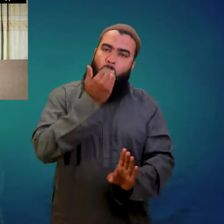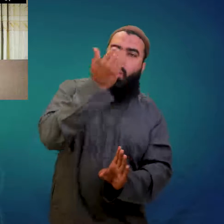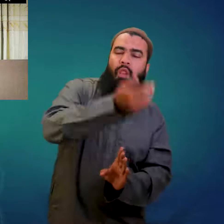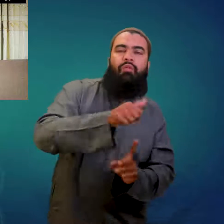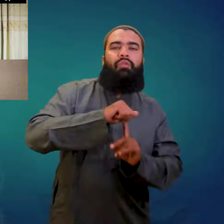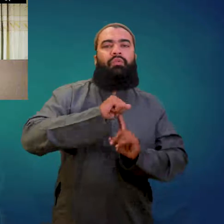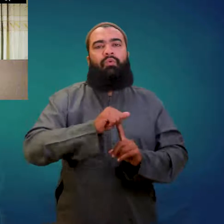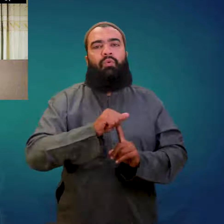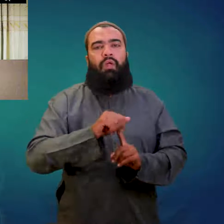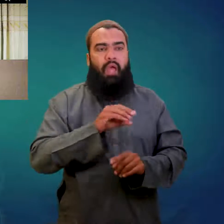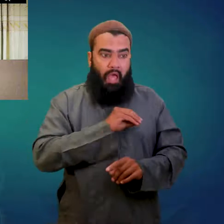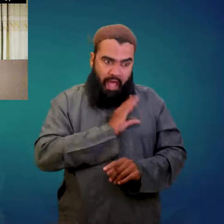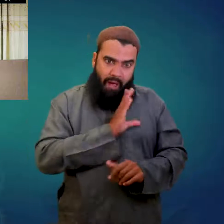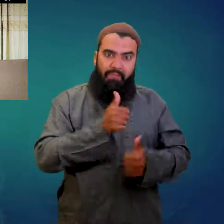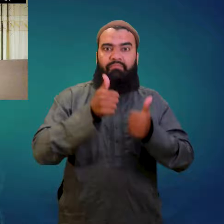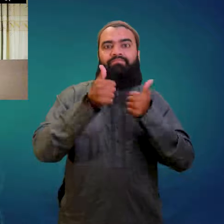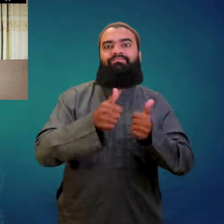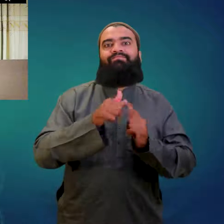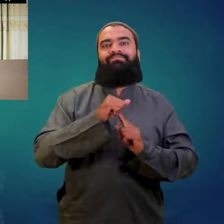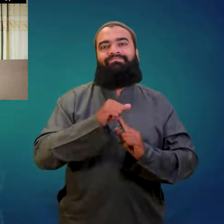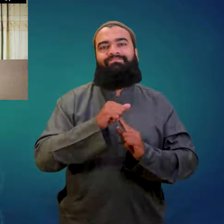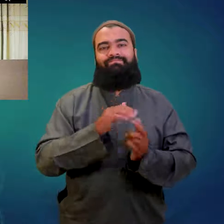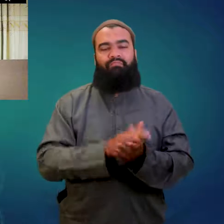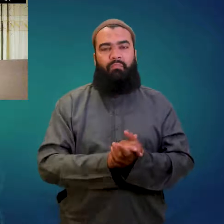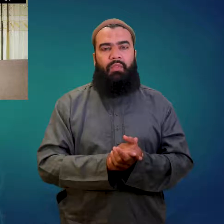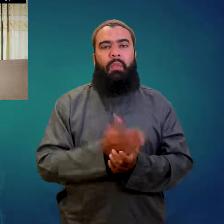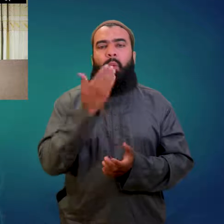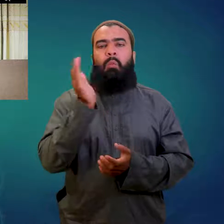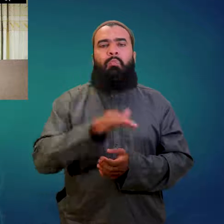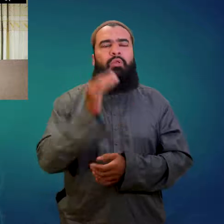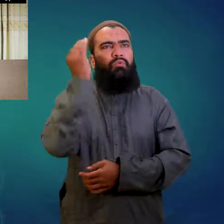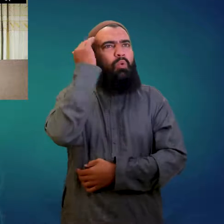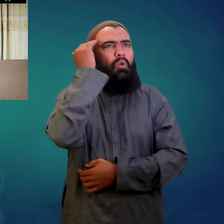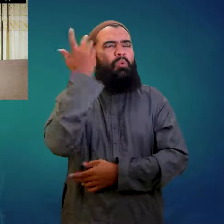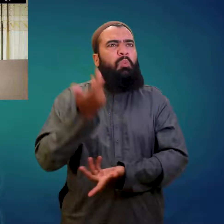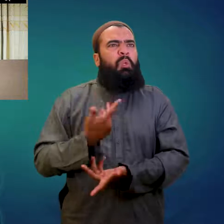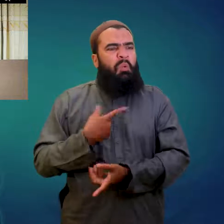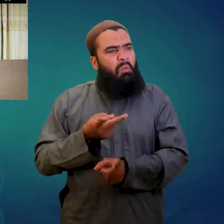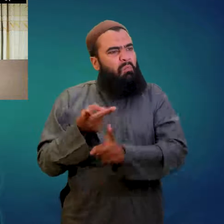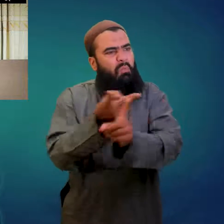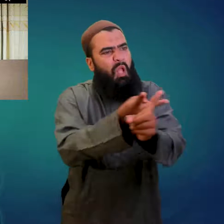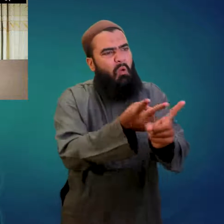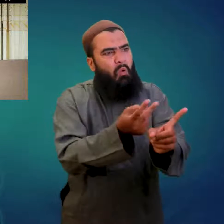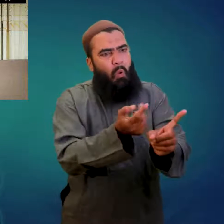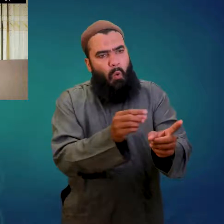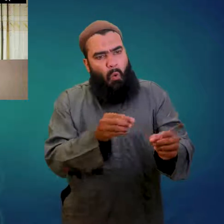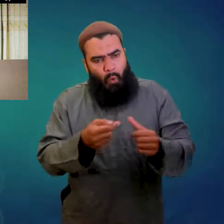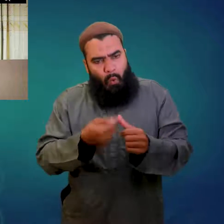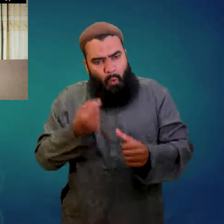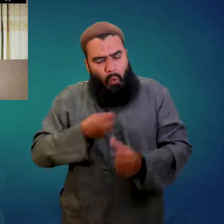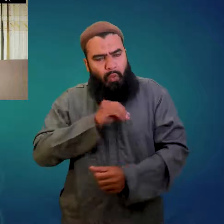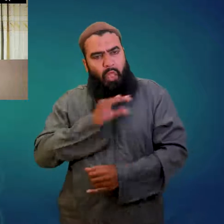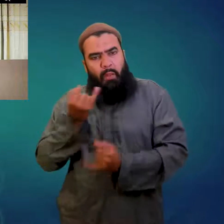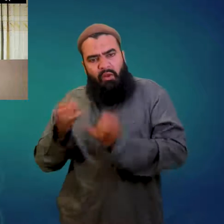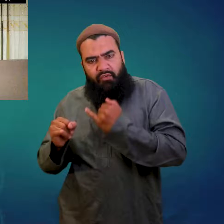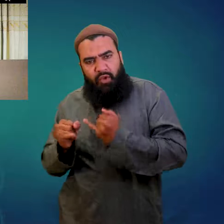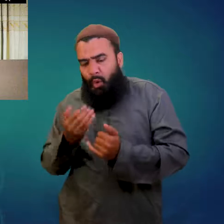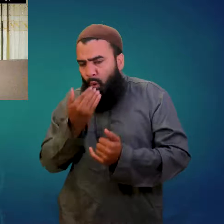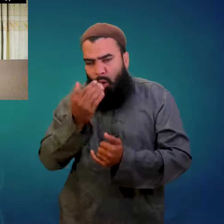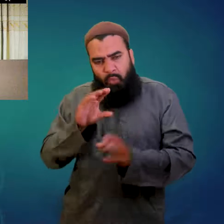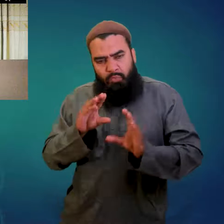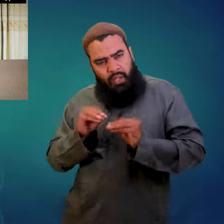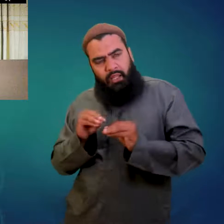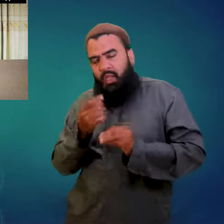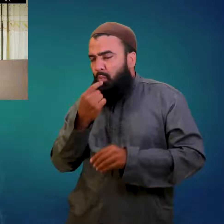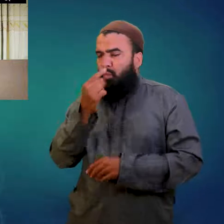آنے پر وہ پھر اسی چیز پر عمل بھی کر لیتے ہیں۔ تو مطلقاً یہ بات نہیں کہ وہ بات بالکل نہ کی جائے کہ